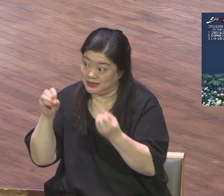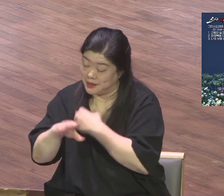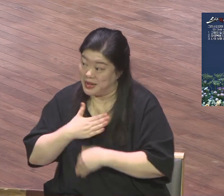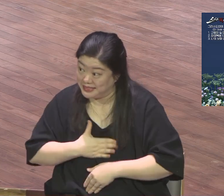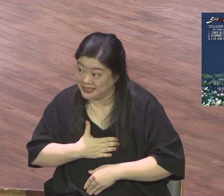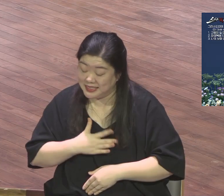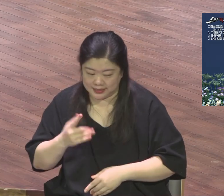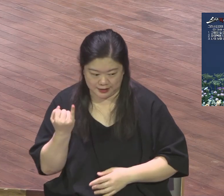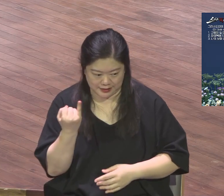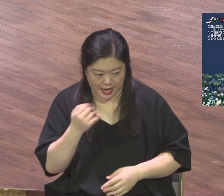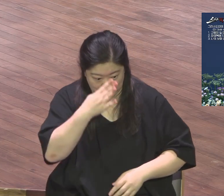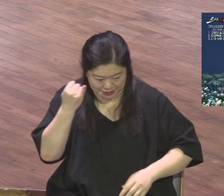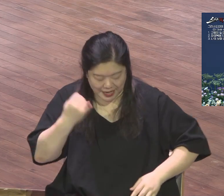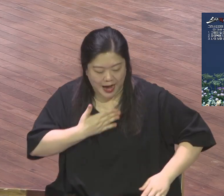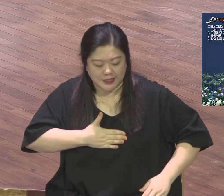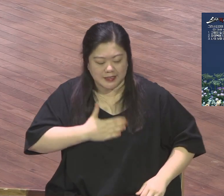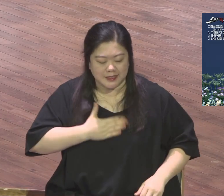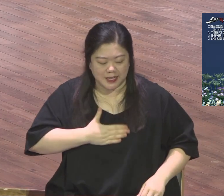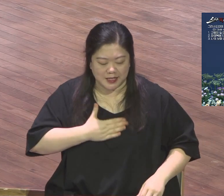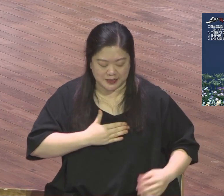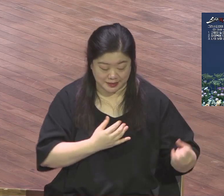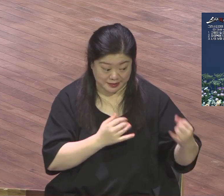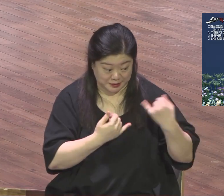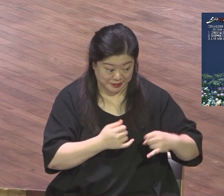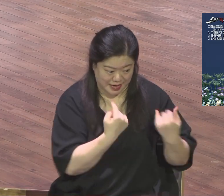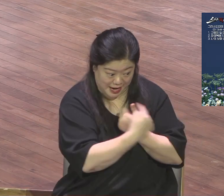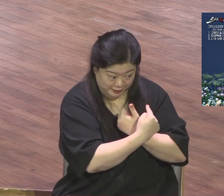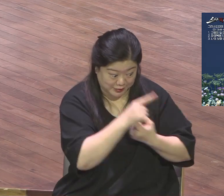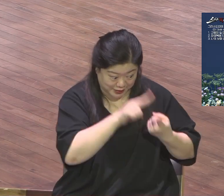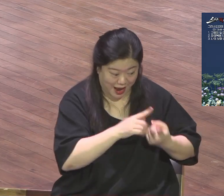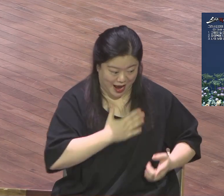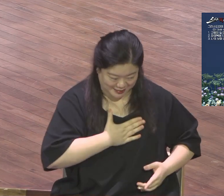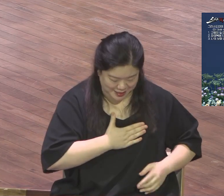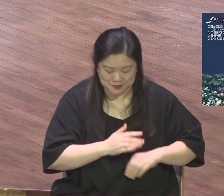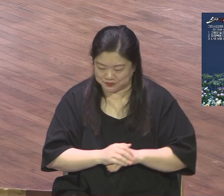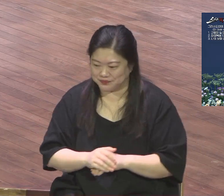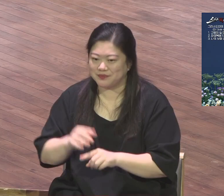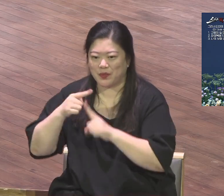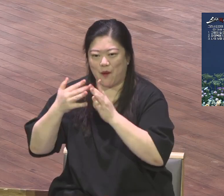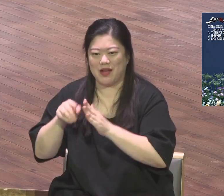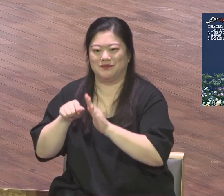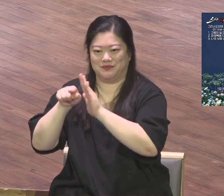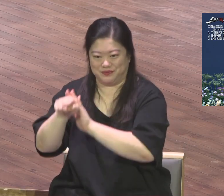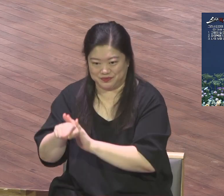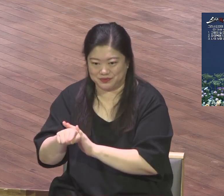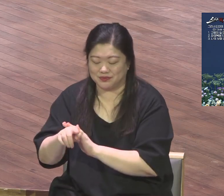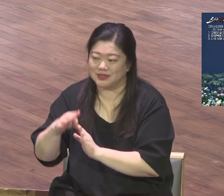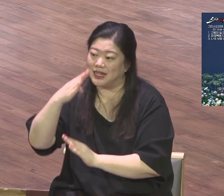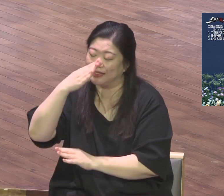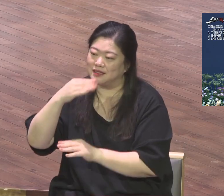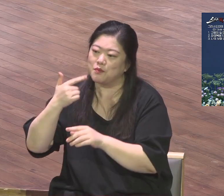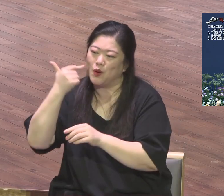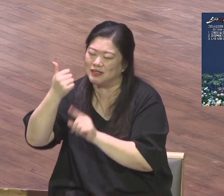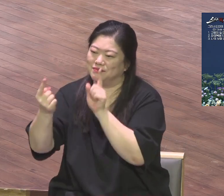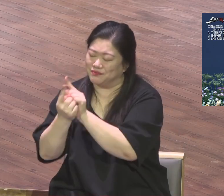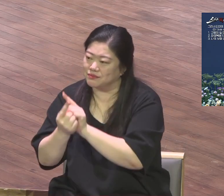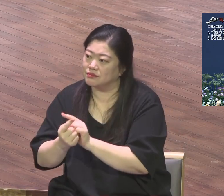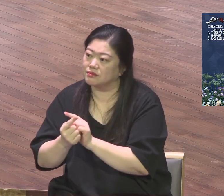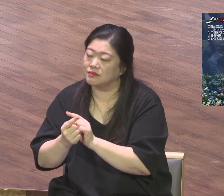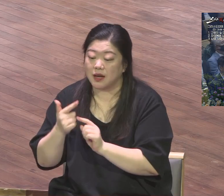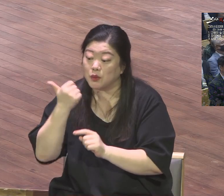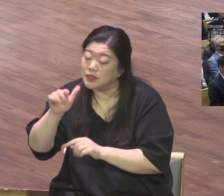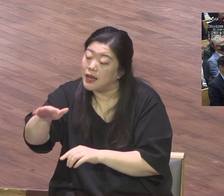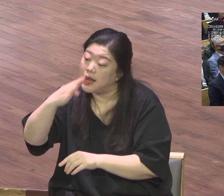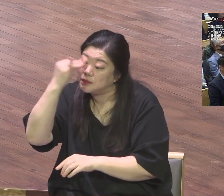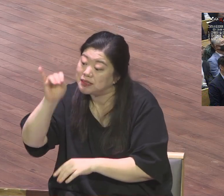갔는데 진짜 목사님이 세례 문답 때 물으시는 거예요. 할머니, 예수님 누구 죄 때문에 돌아가셨습니까? 우리 며느라기 죄 때문에